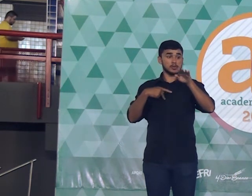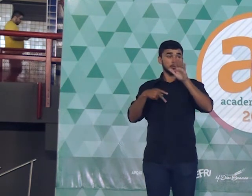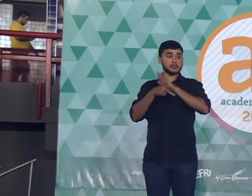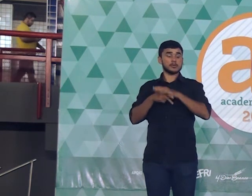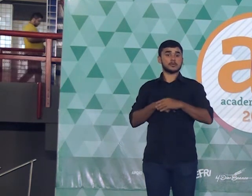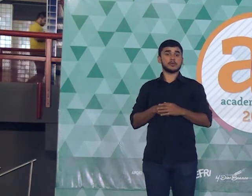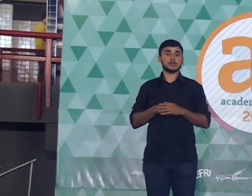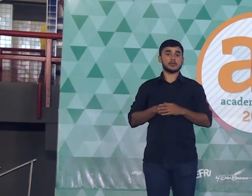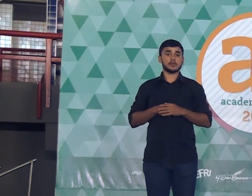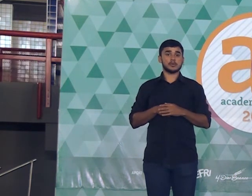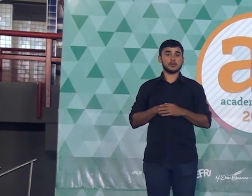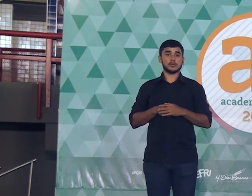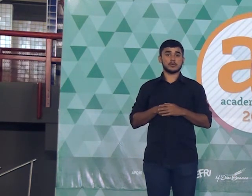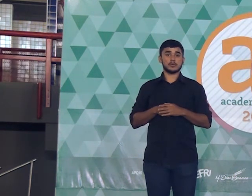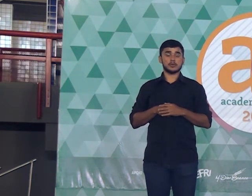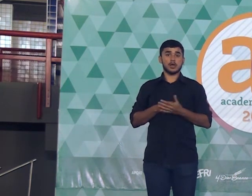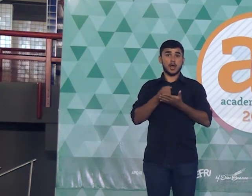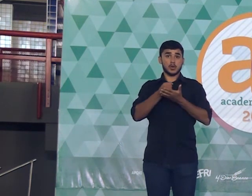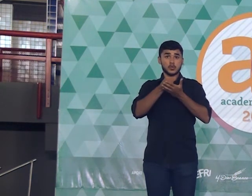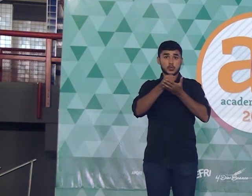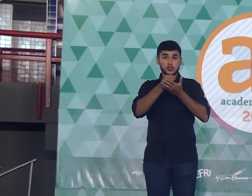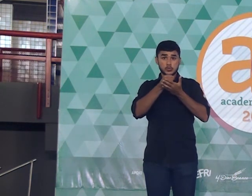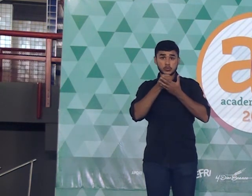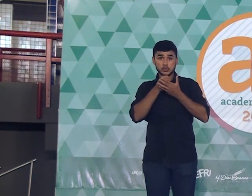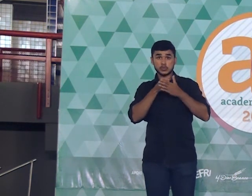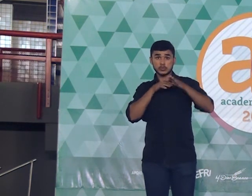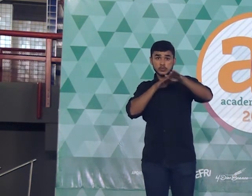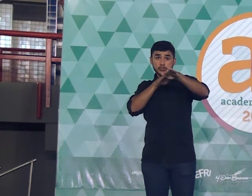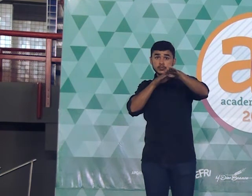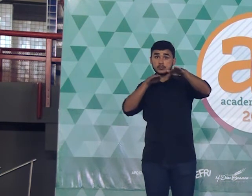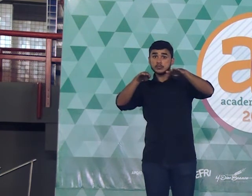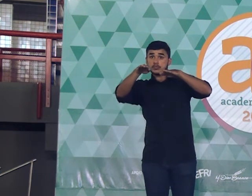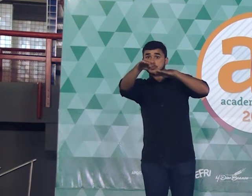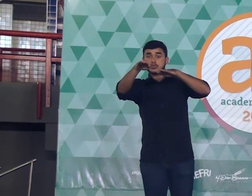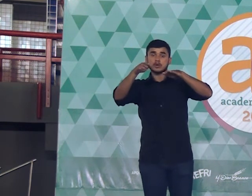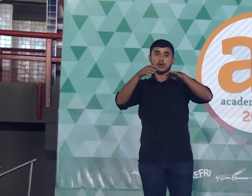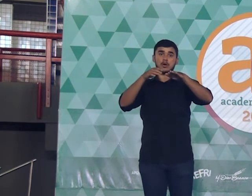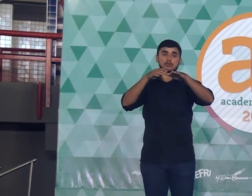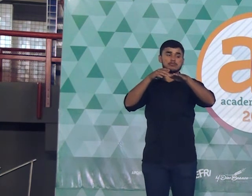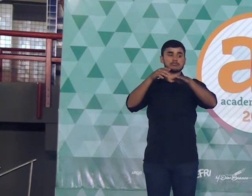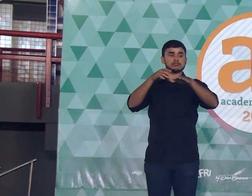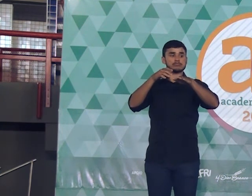frente, ajuda ou atrapalha essa ultrapassagem?